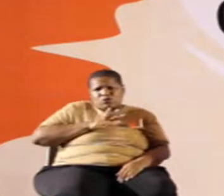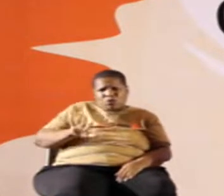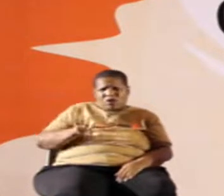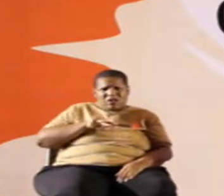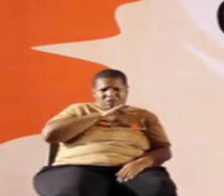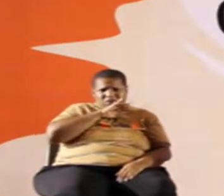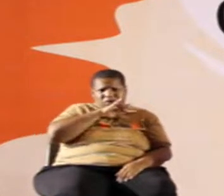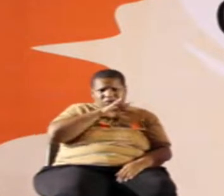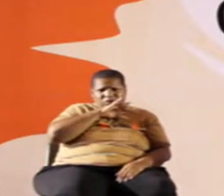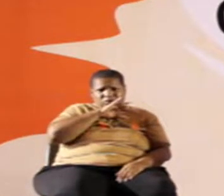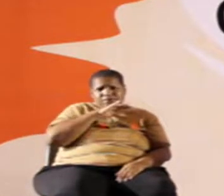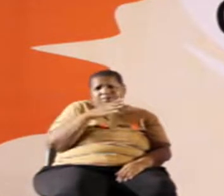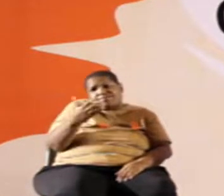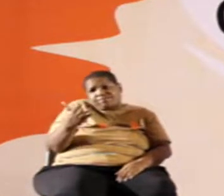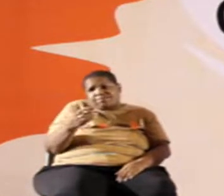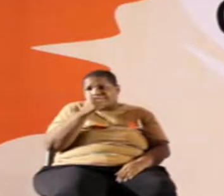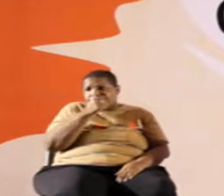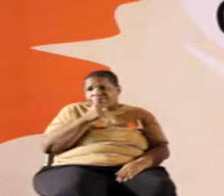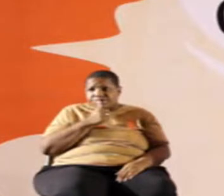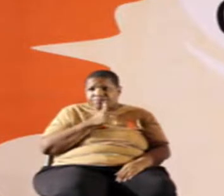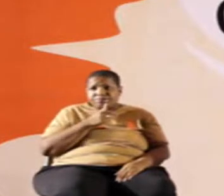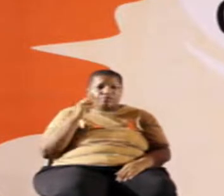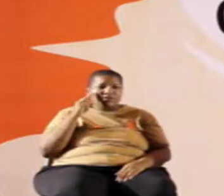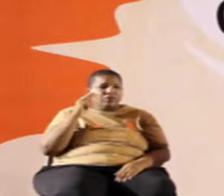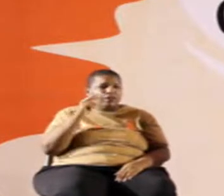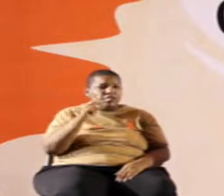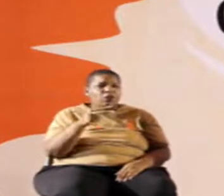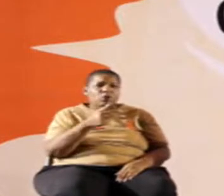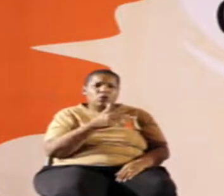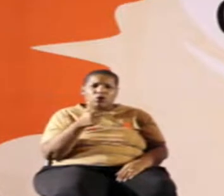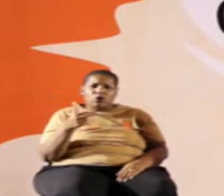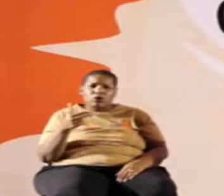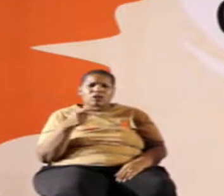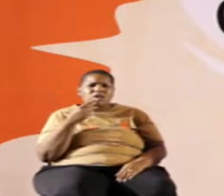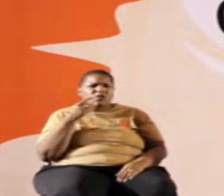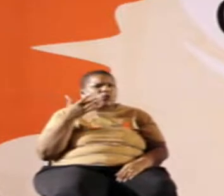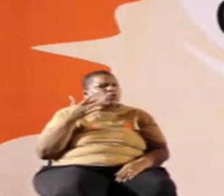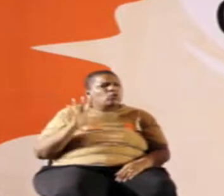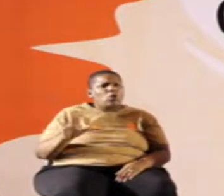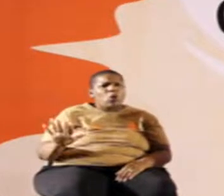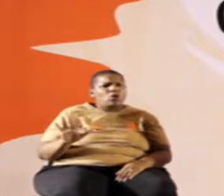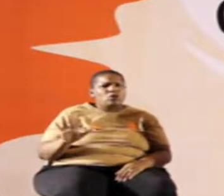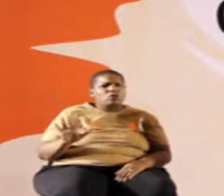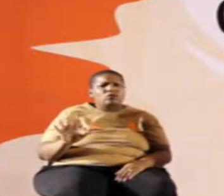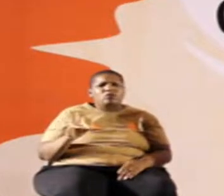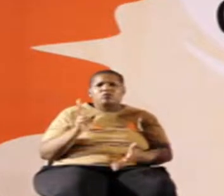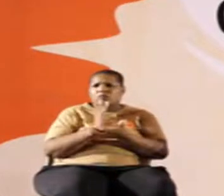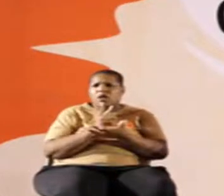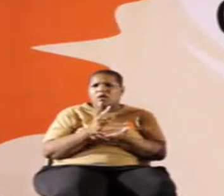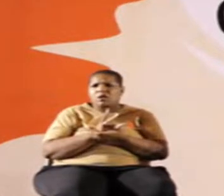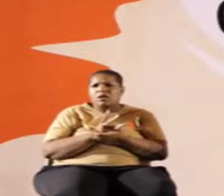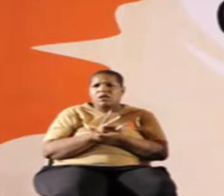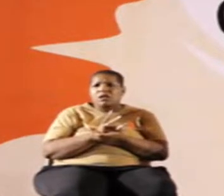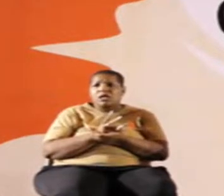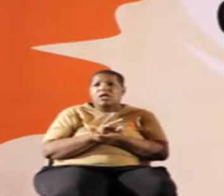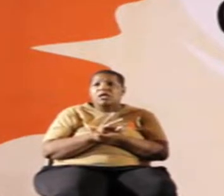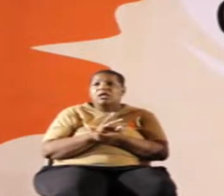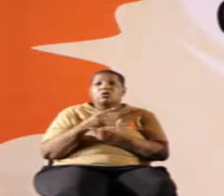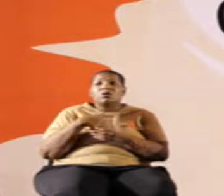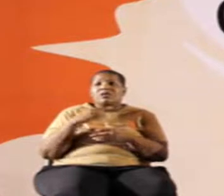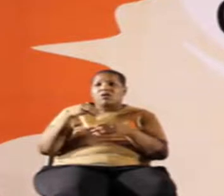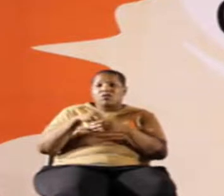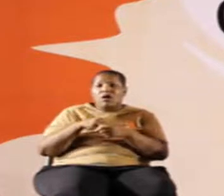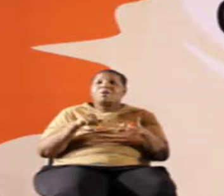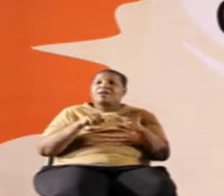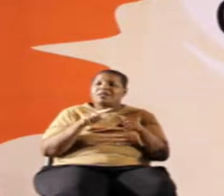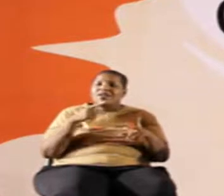e daí se é negra. Isso aí está falando alguma coisa que parece legal, de coisa que eu não gosto mesmo. Né? O gosto não está fora disso, né? Mas está